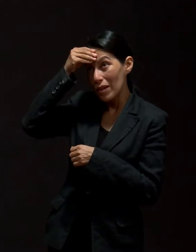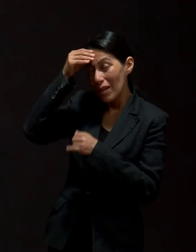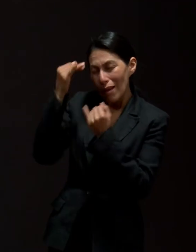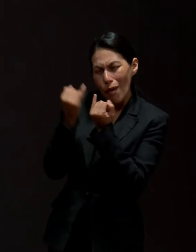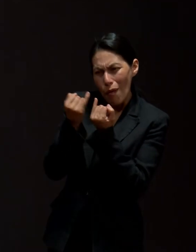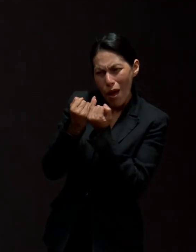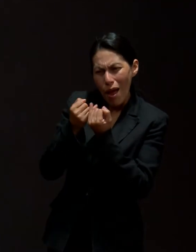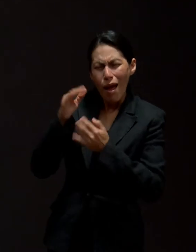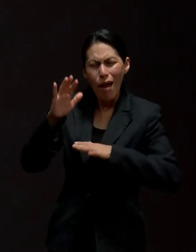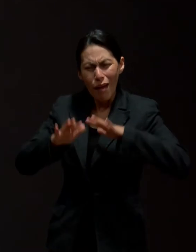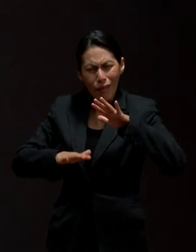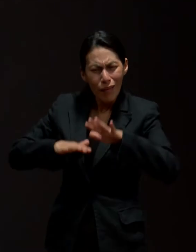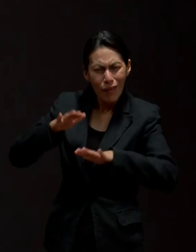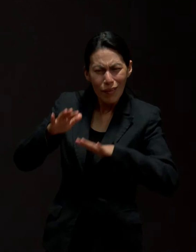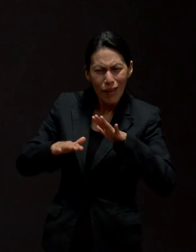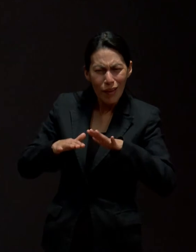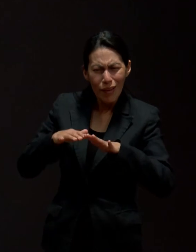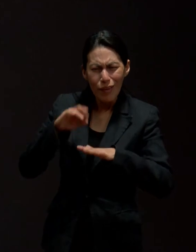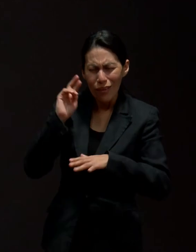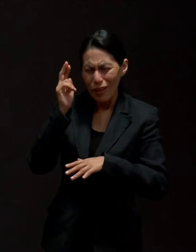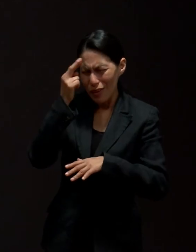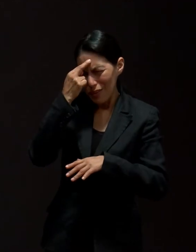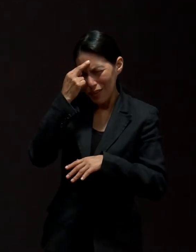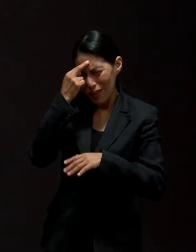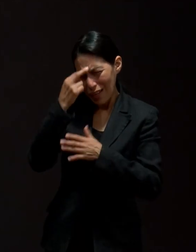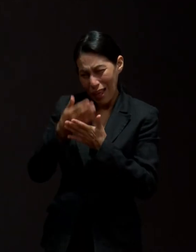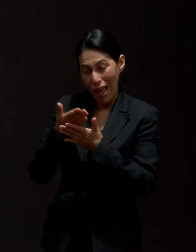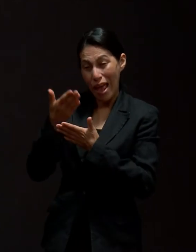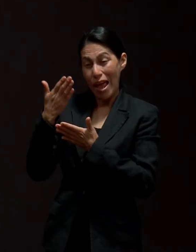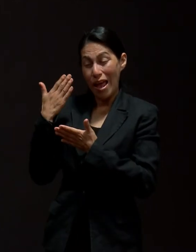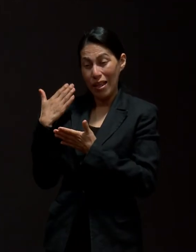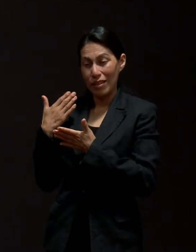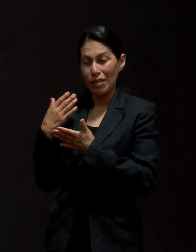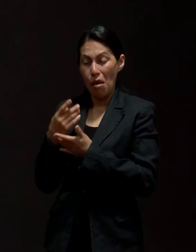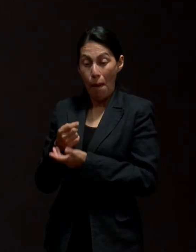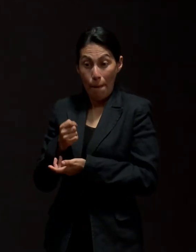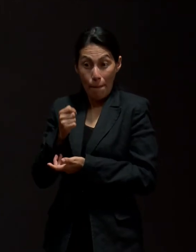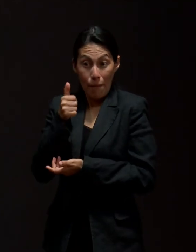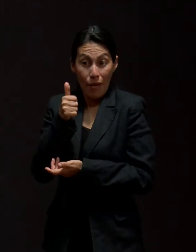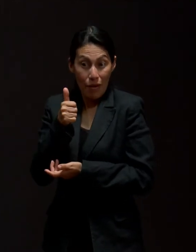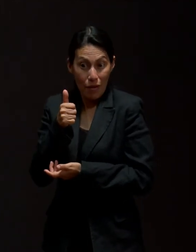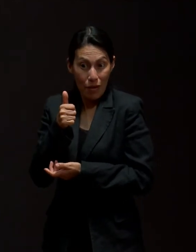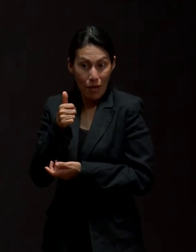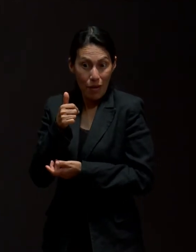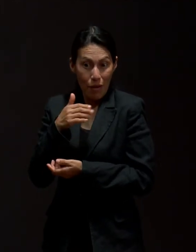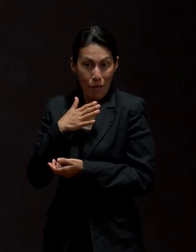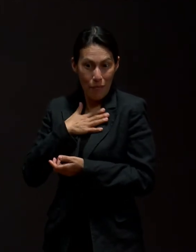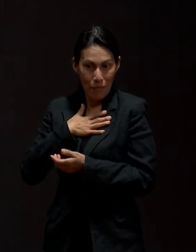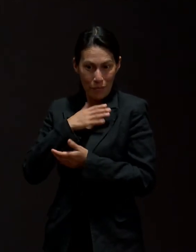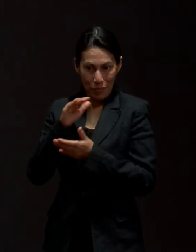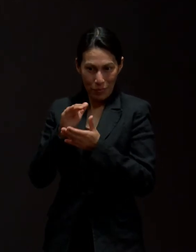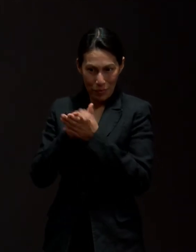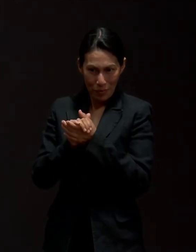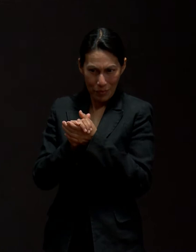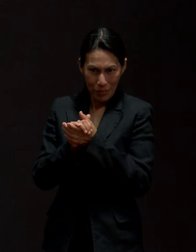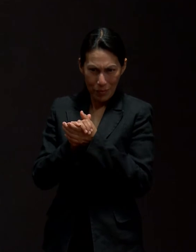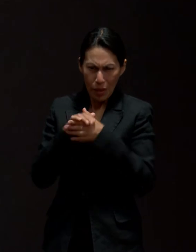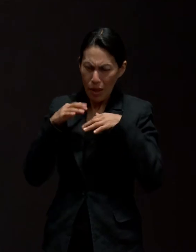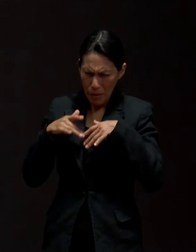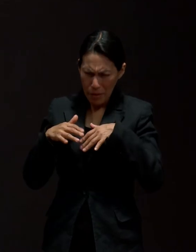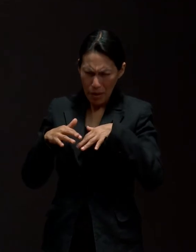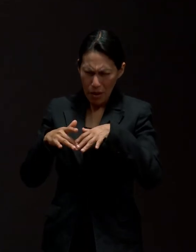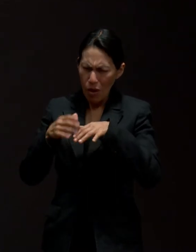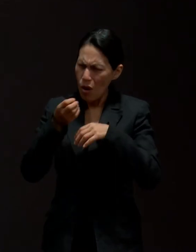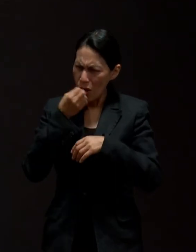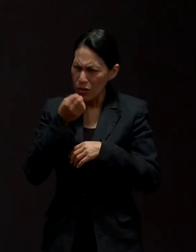que aprender a orar es como también aprender a nadar, ¿verdad? Y yo me acordé cuando mi esposo me invitó la primera vez